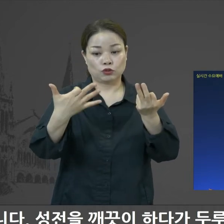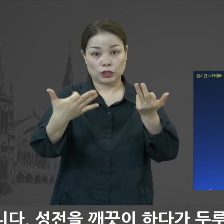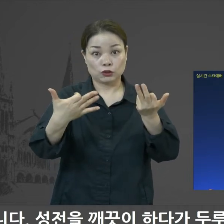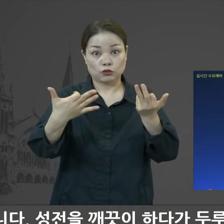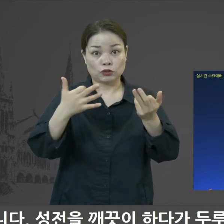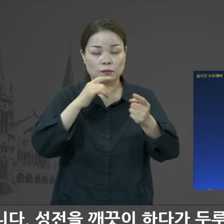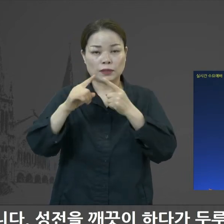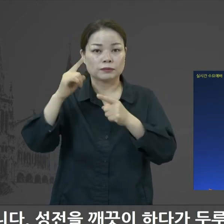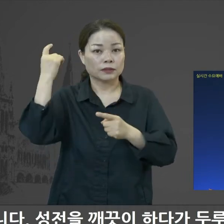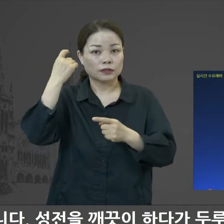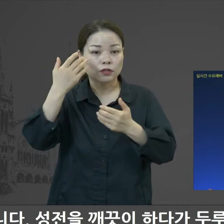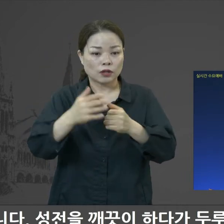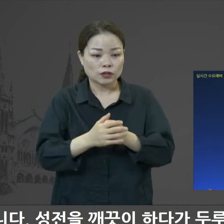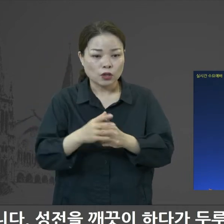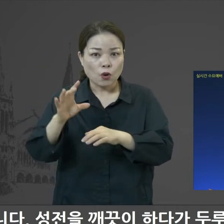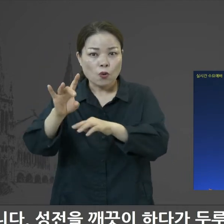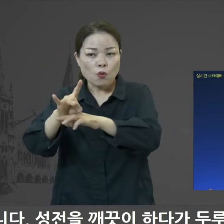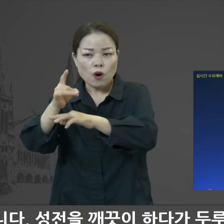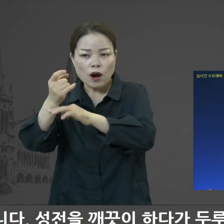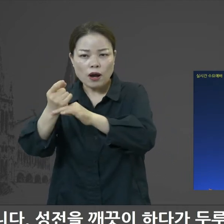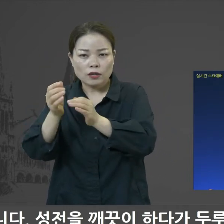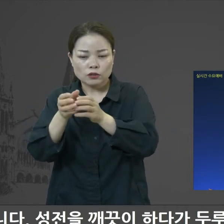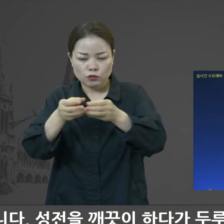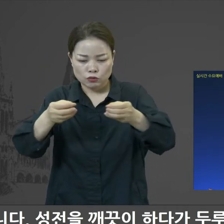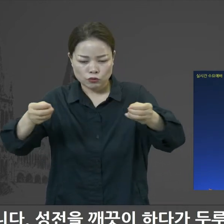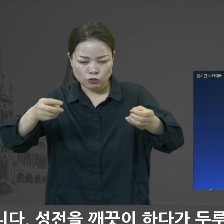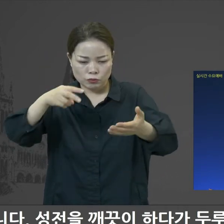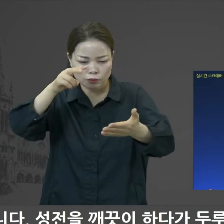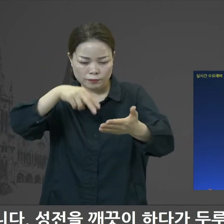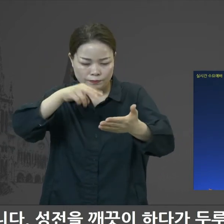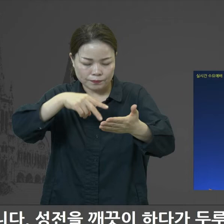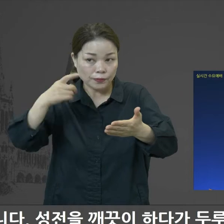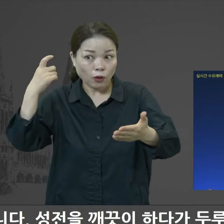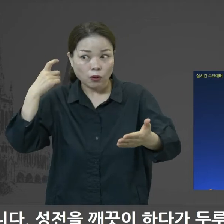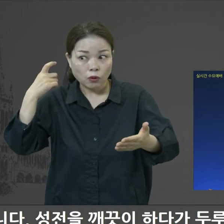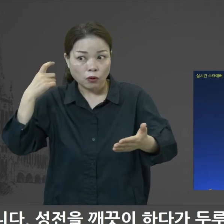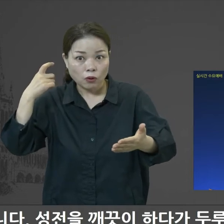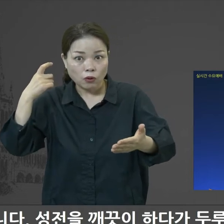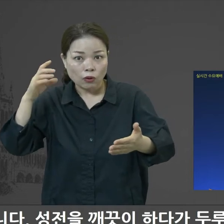귀로 들어보십시오. 왕이 율법의 말씀을 듣자